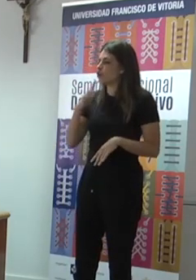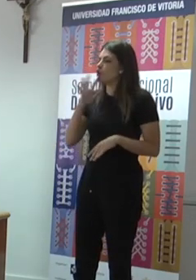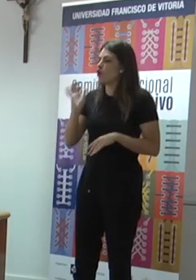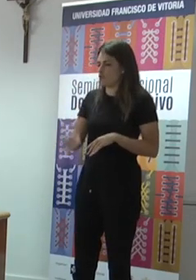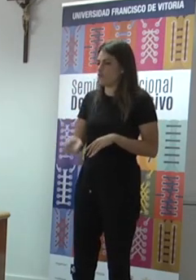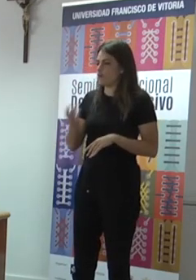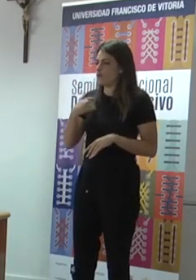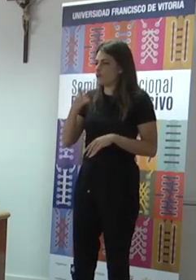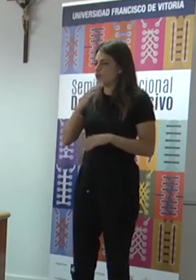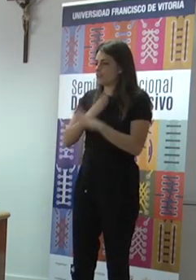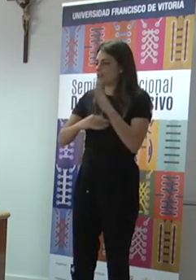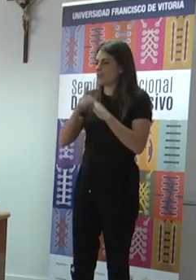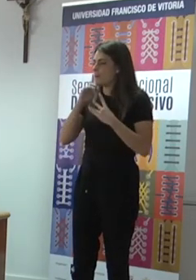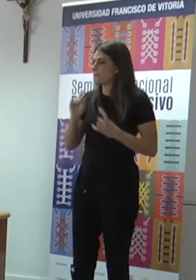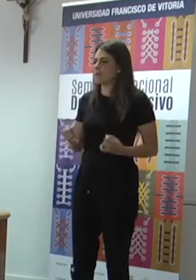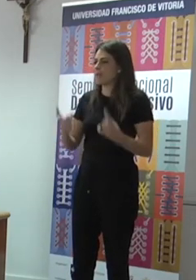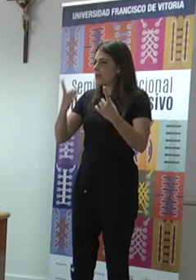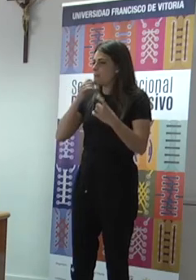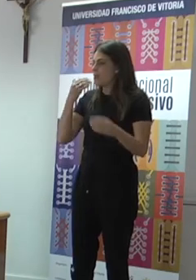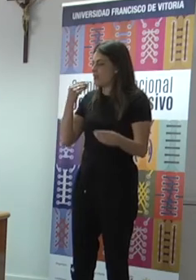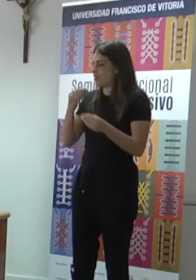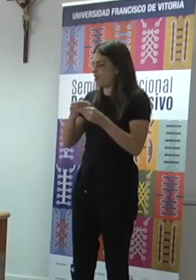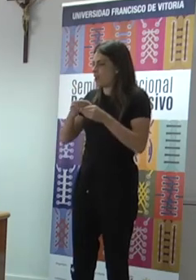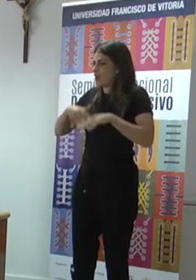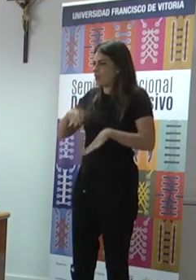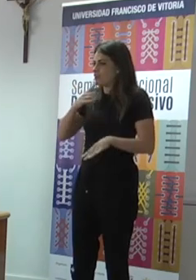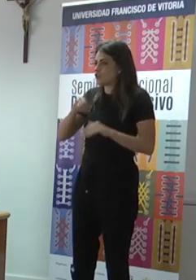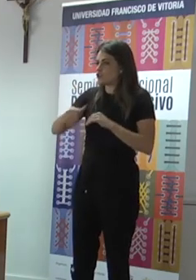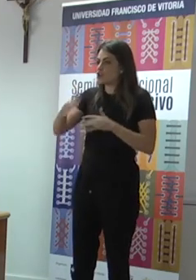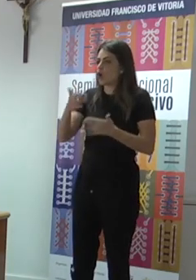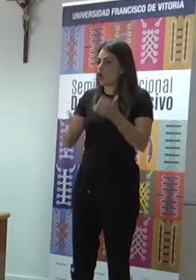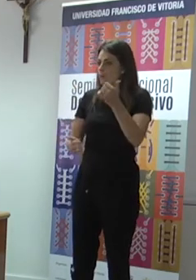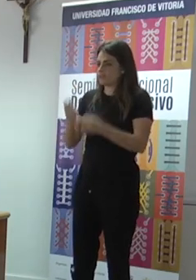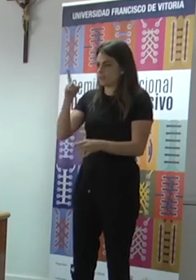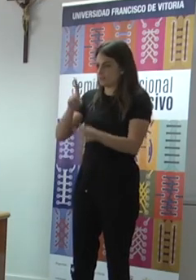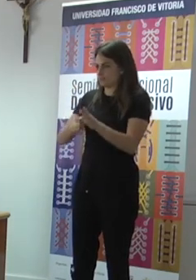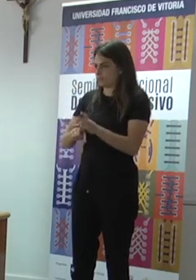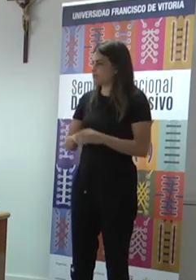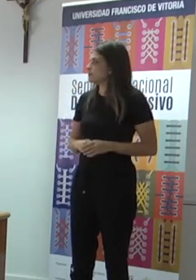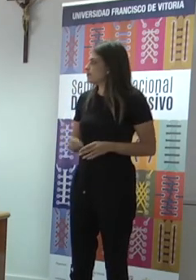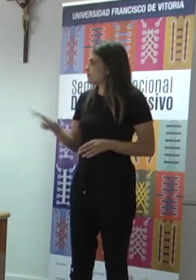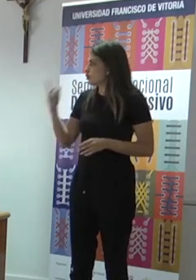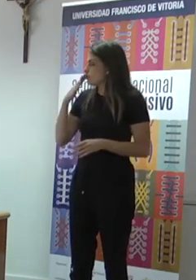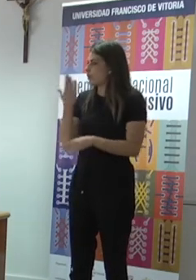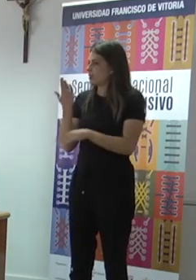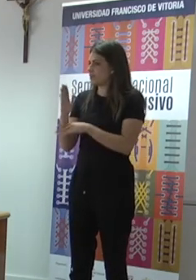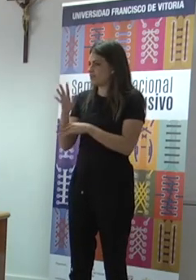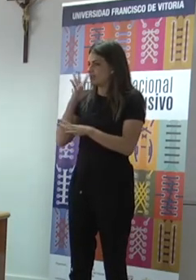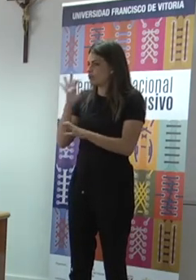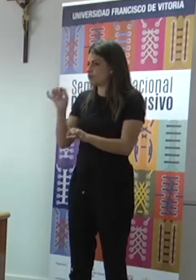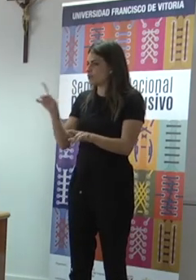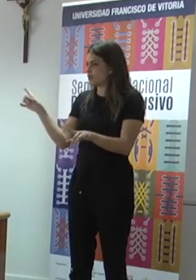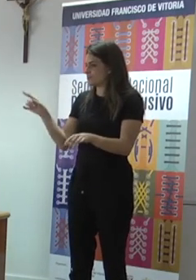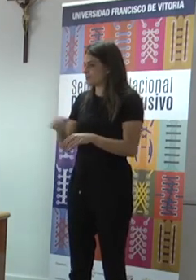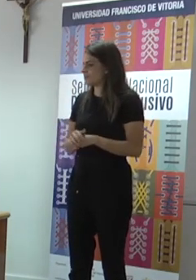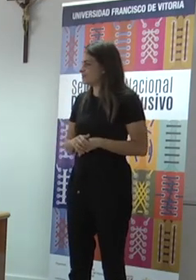físico de la historia que compita en gimnasia artística en 2 semanas. Entonces, os voy a enseñar aquí el ejercicio en exclusiva, que salió